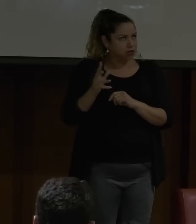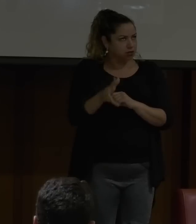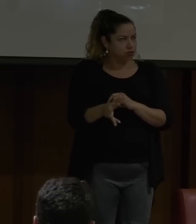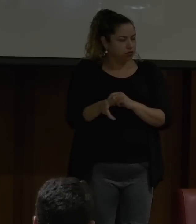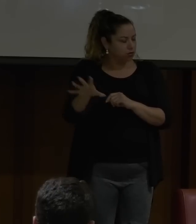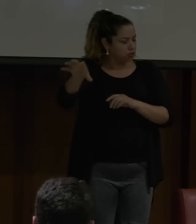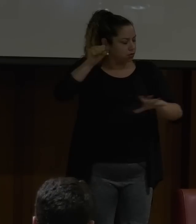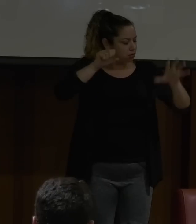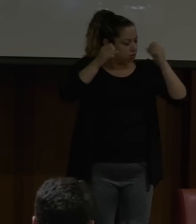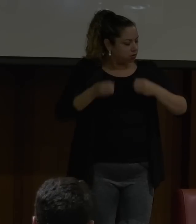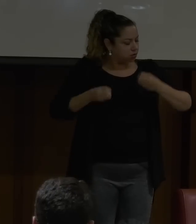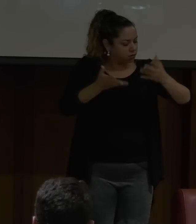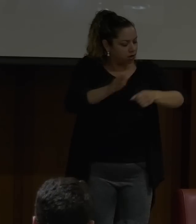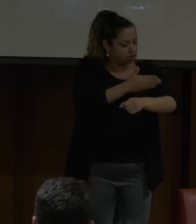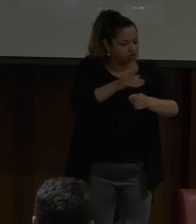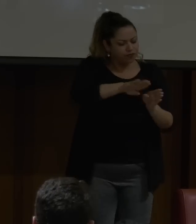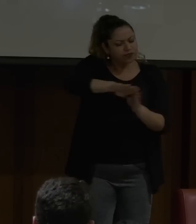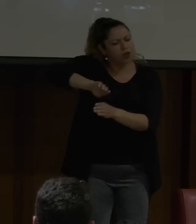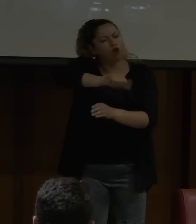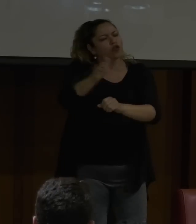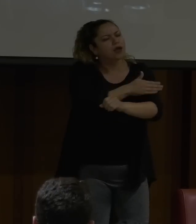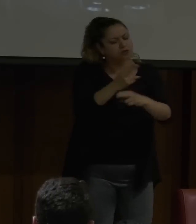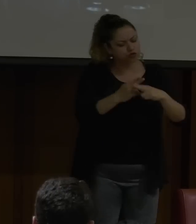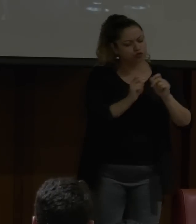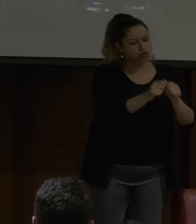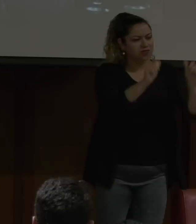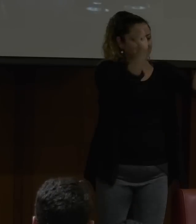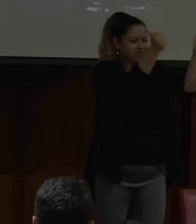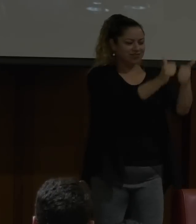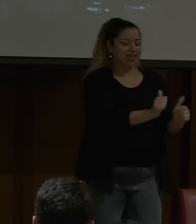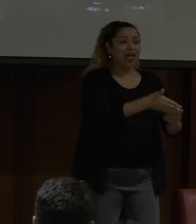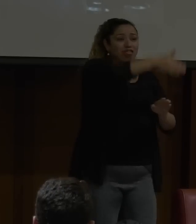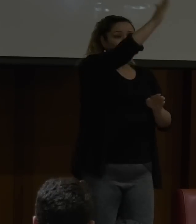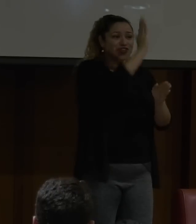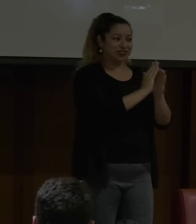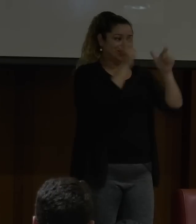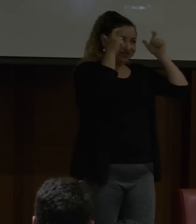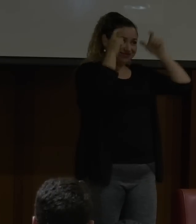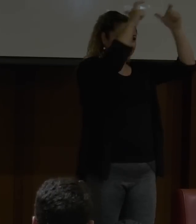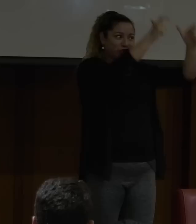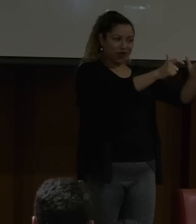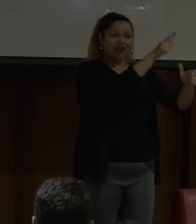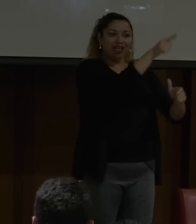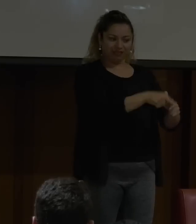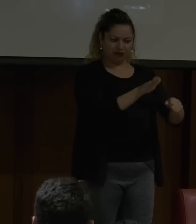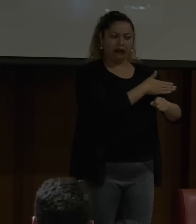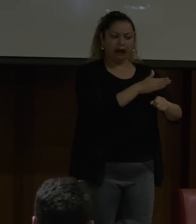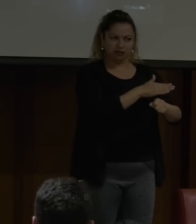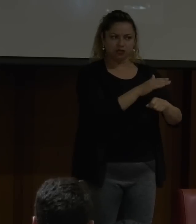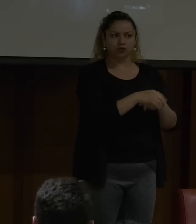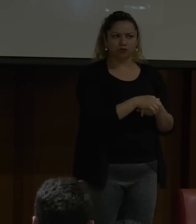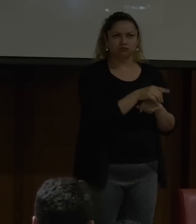importante. La Diosa Coronada, por ejemplo, también la tenemos, la letra que acabamos de oír de Mañana, la letra de Si